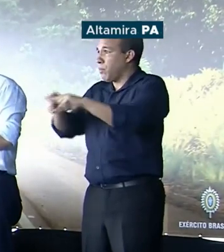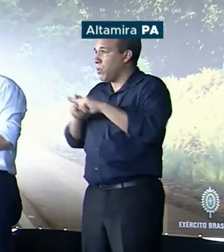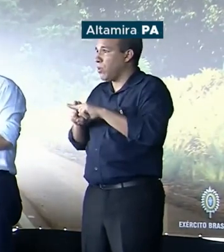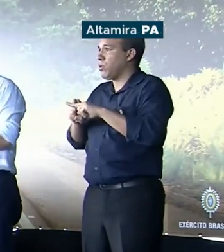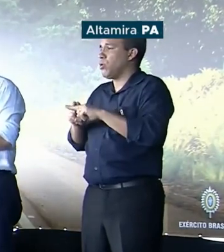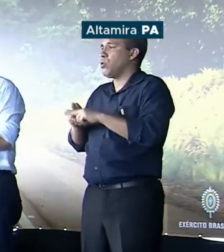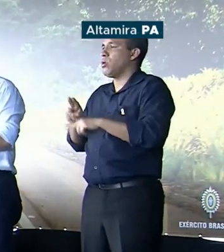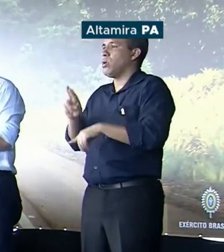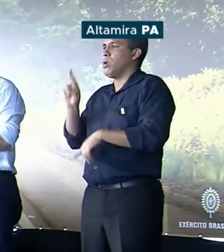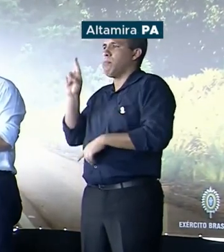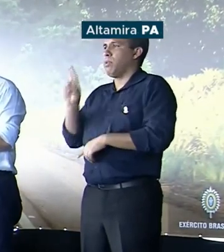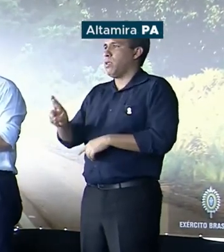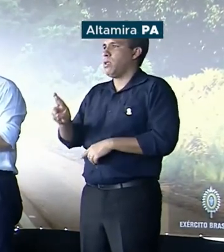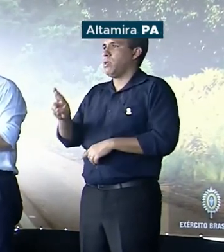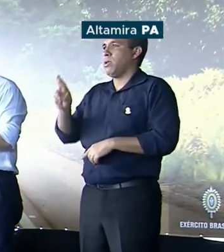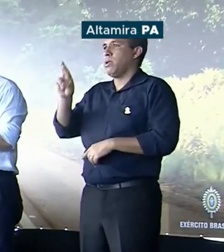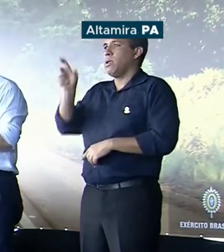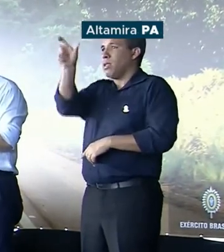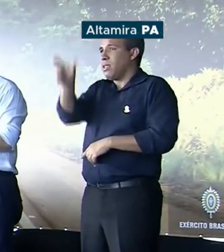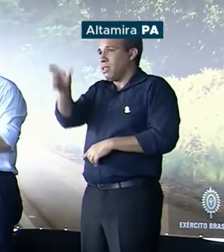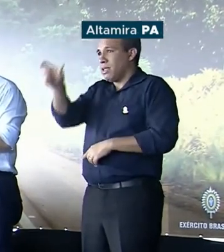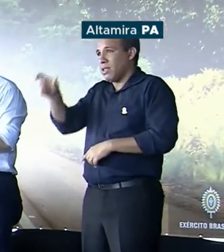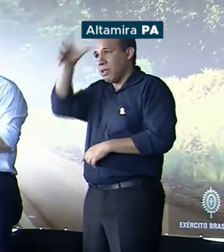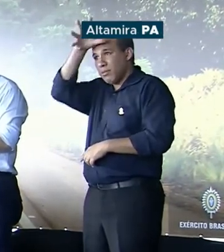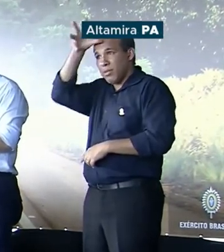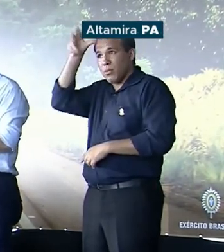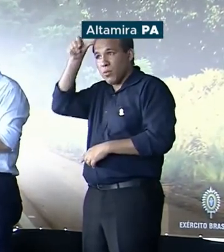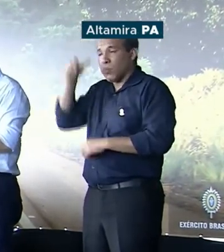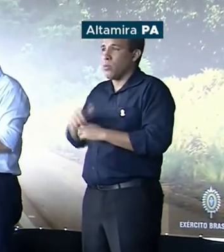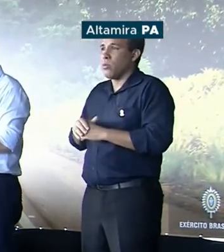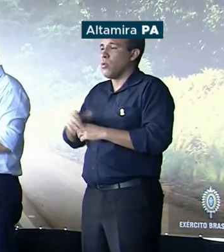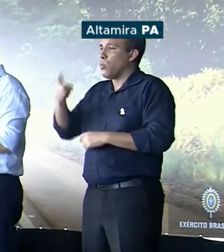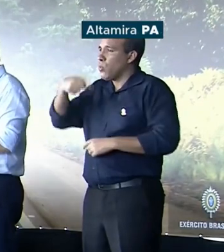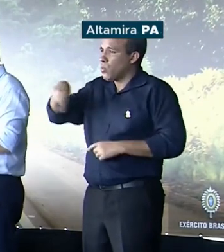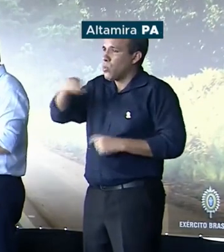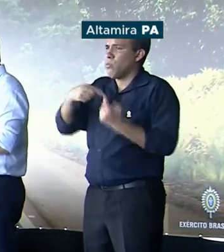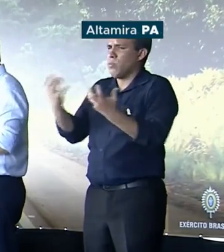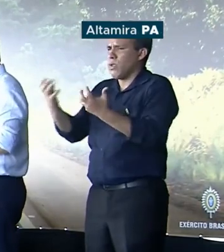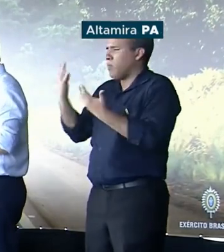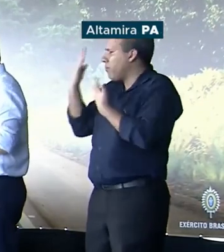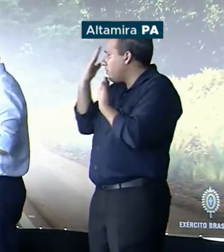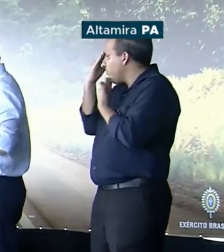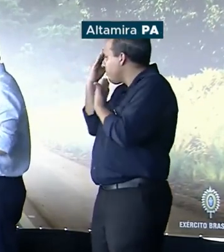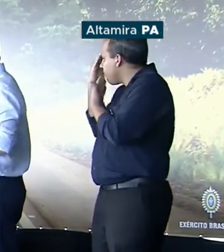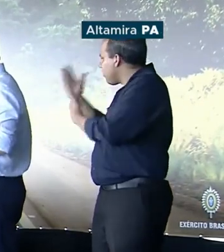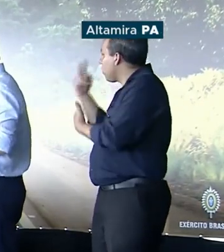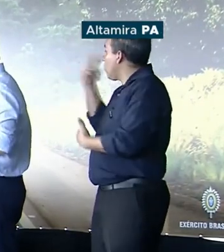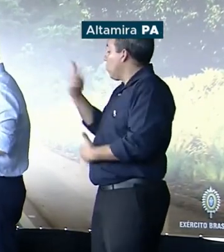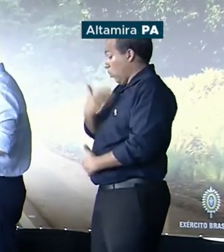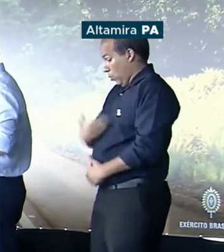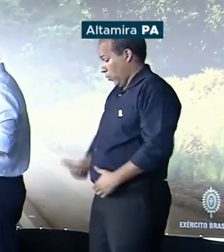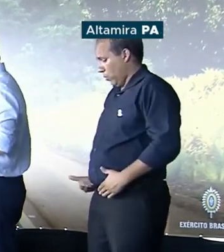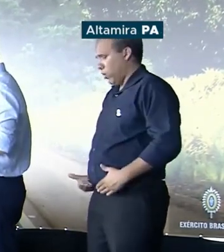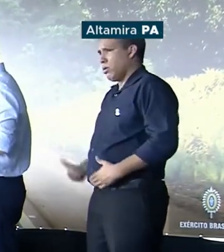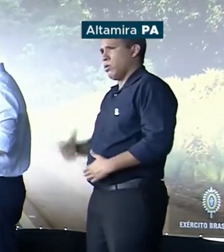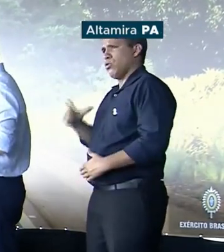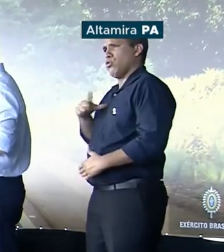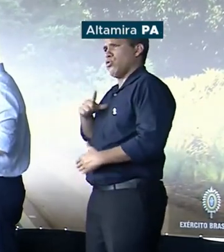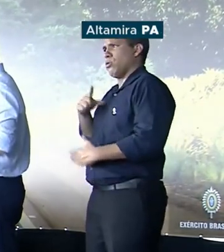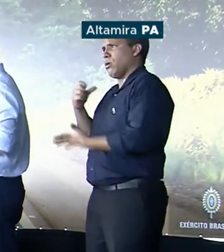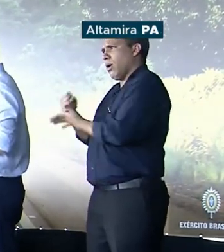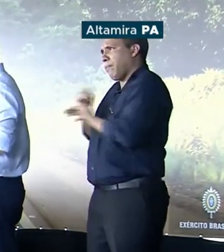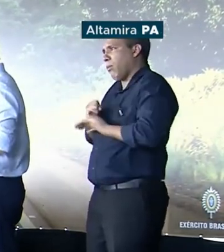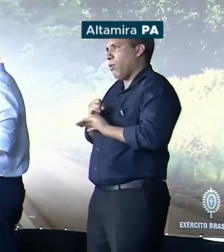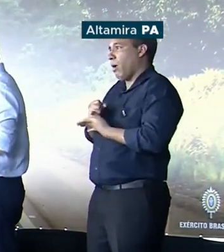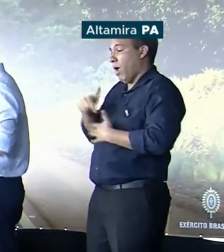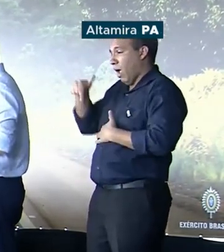de mato-grossenses, de milhares de mato-grossenses, nós queremos agradecer o seu governo por estar nesse